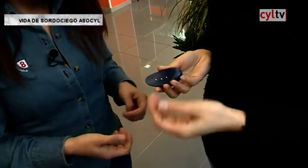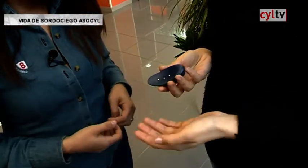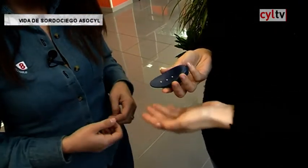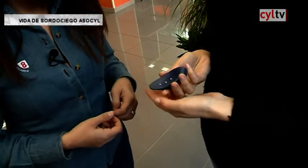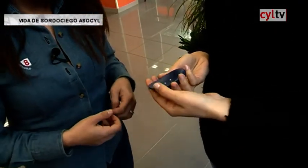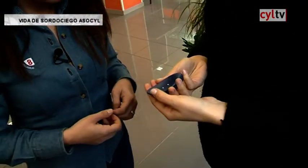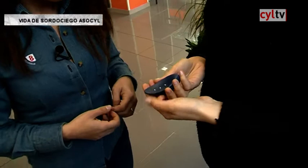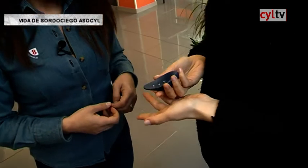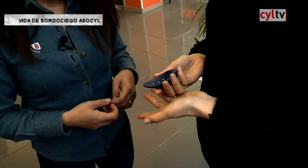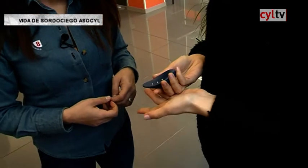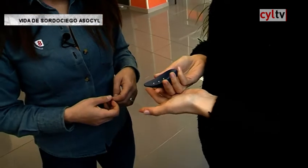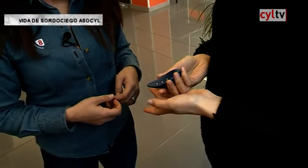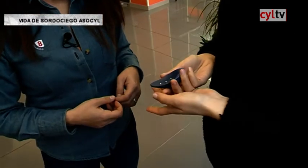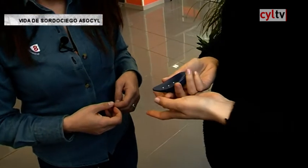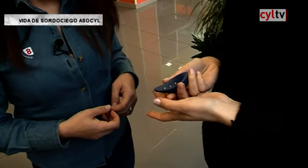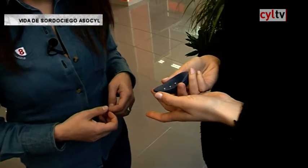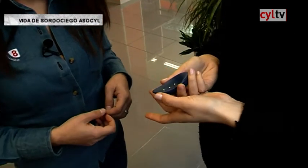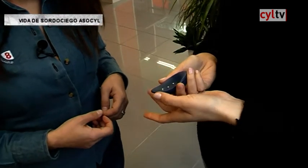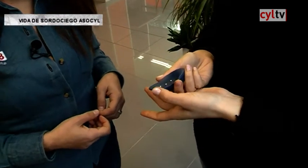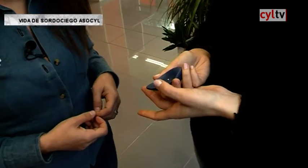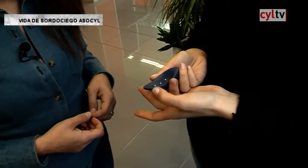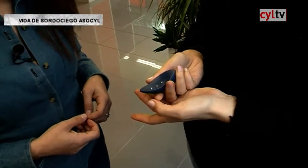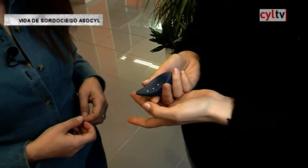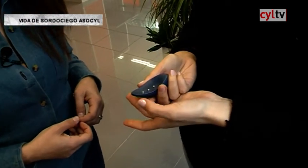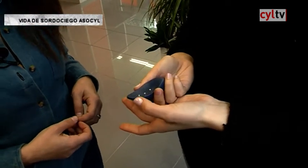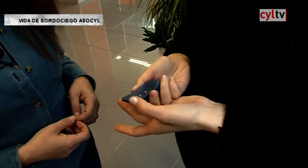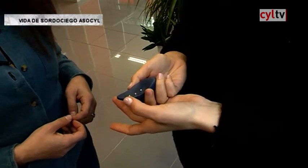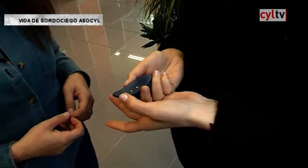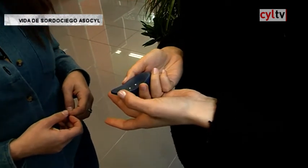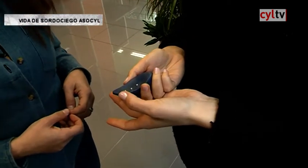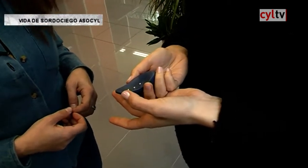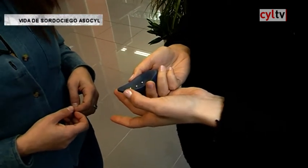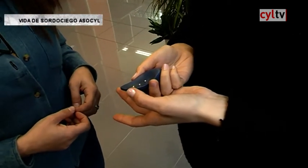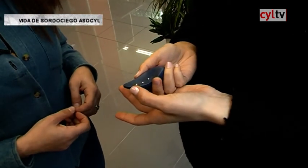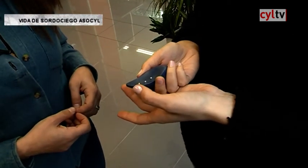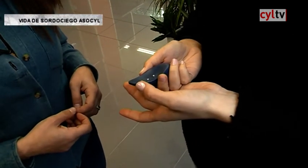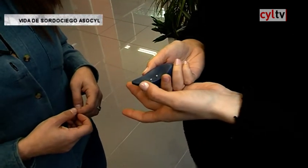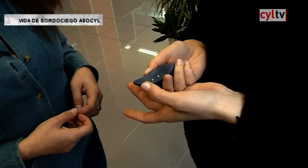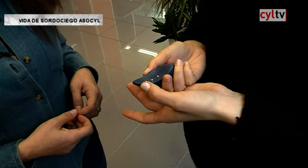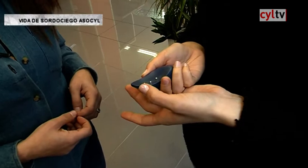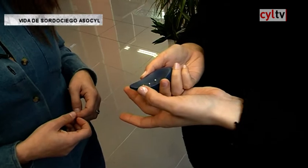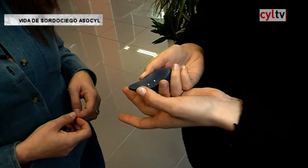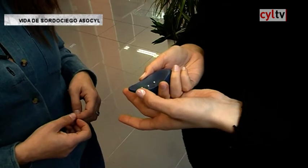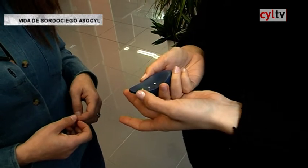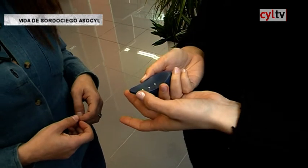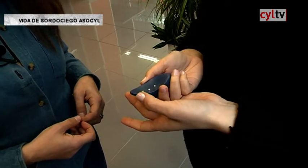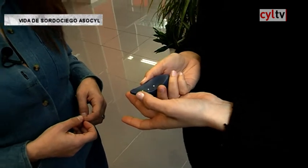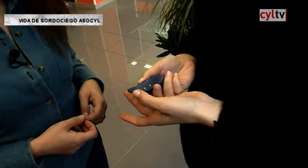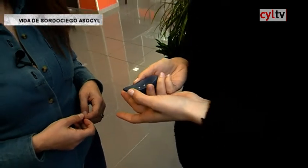las adaptaciones de las que disponen las personas sordociegas, porque, claro, las que ya han perdido totalmente la vista no